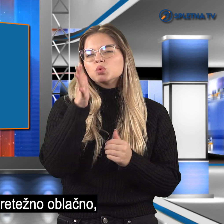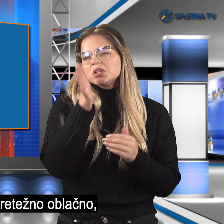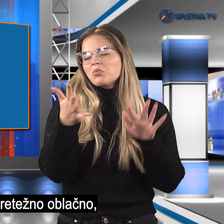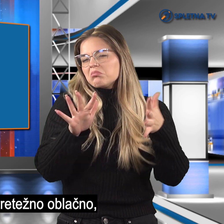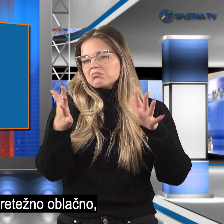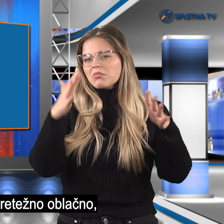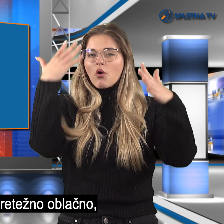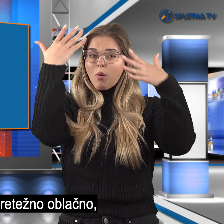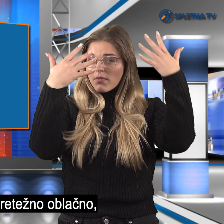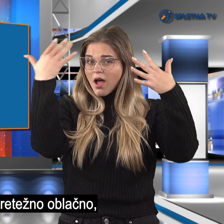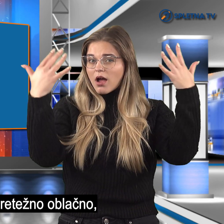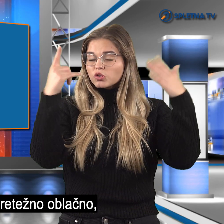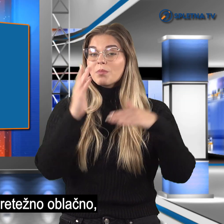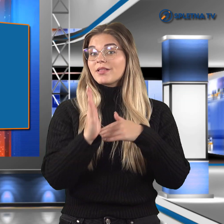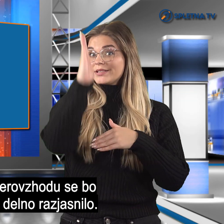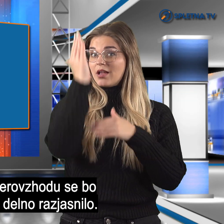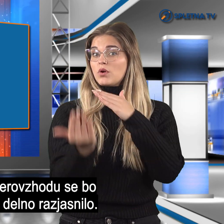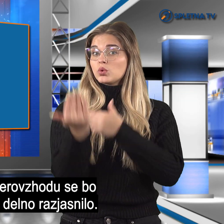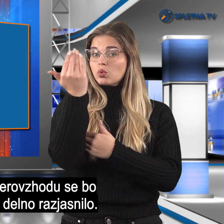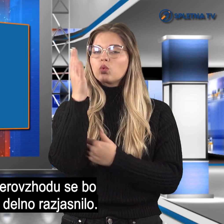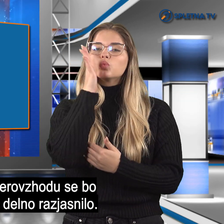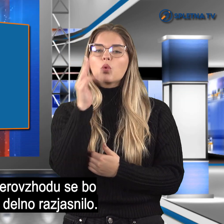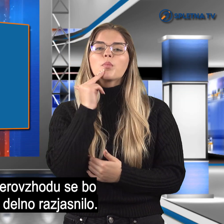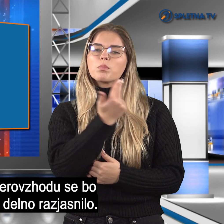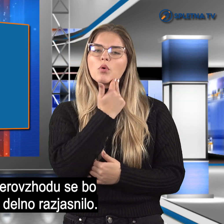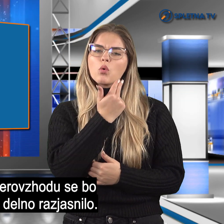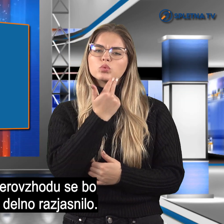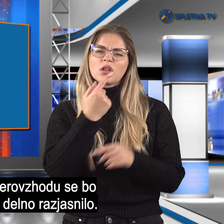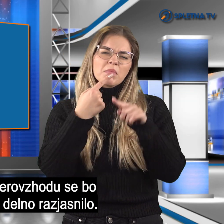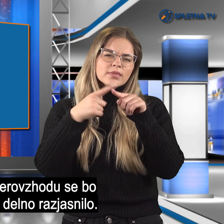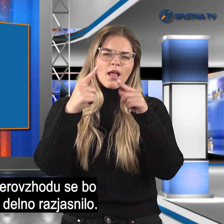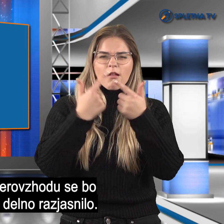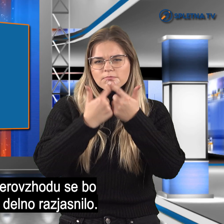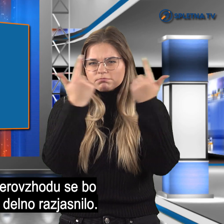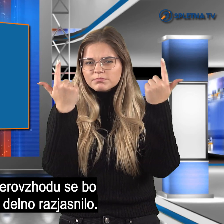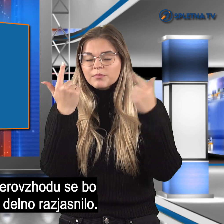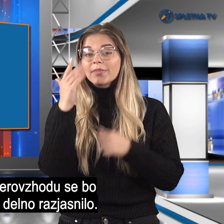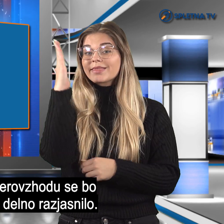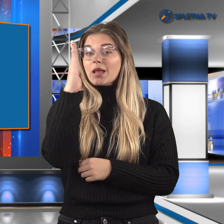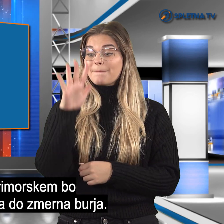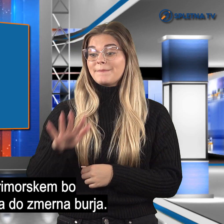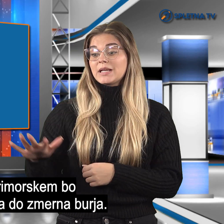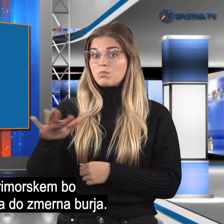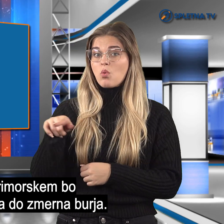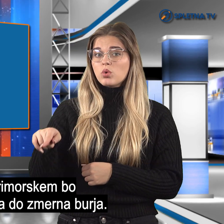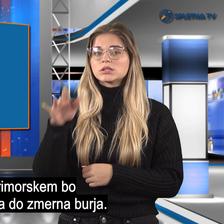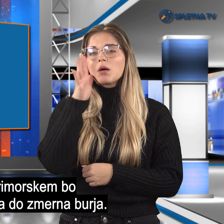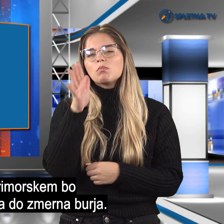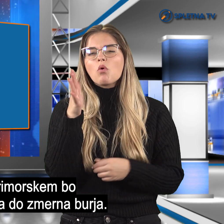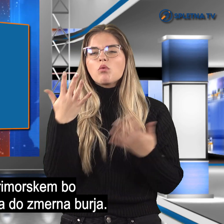Jutri bo pretežno oblačno, le na severovzhodu se bo popoldne delno razjasnilo. Na Primorskem bo pihala šibka do zmerna